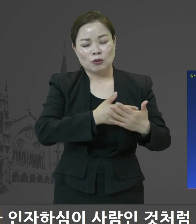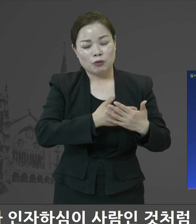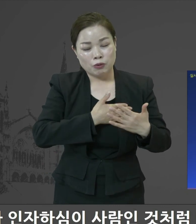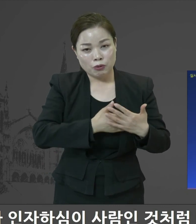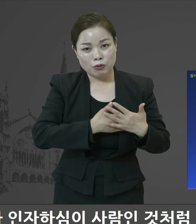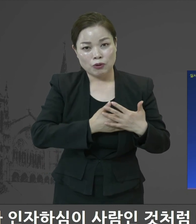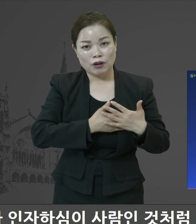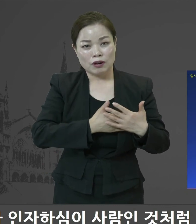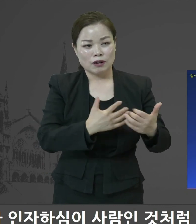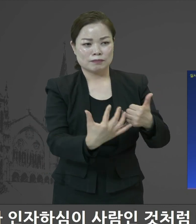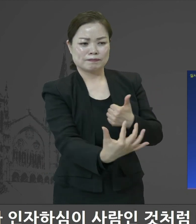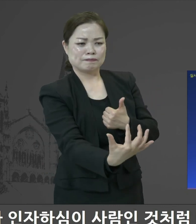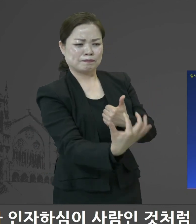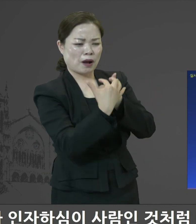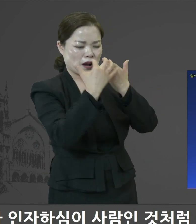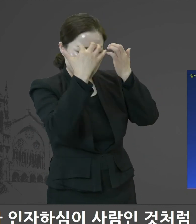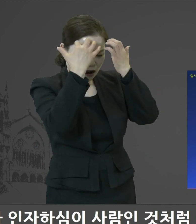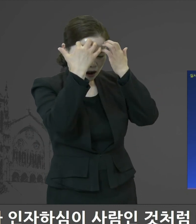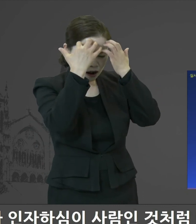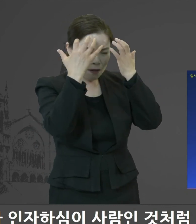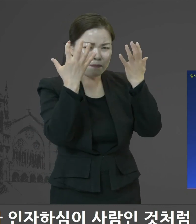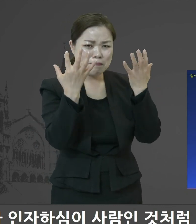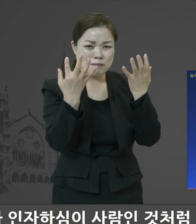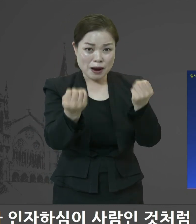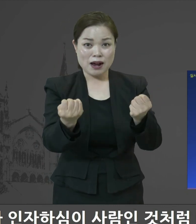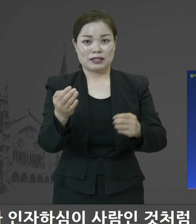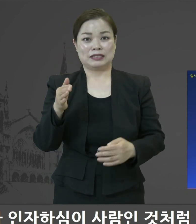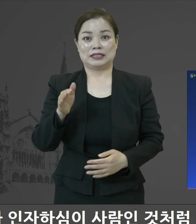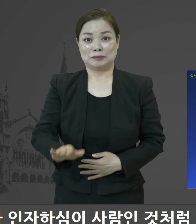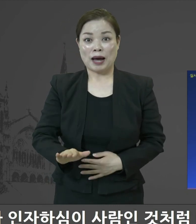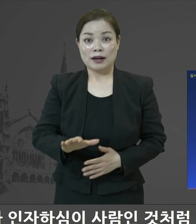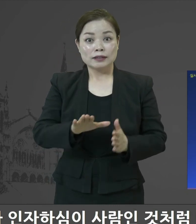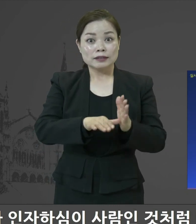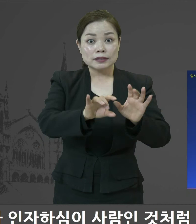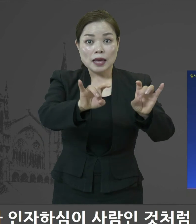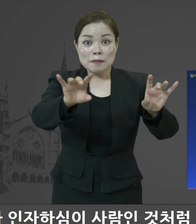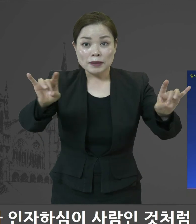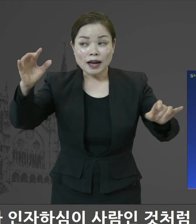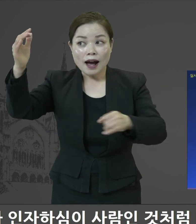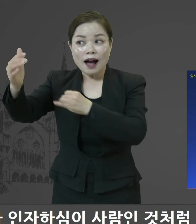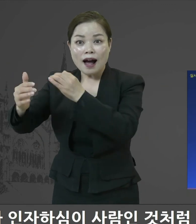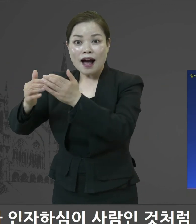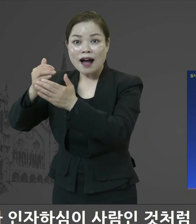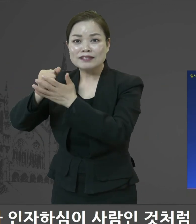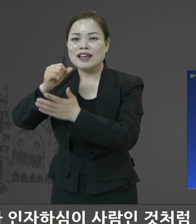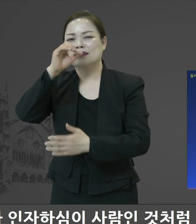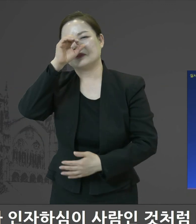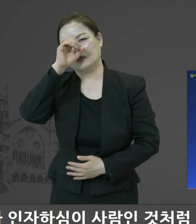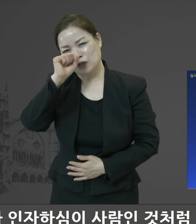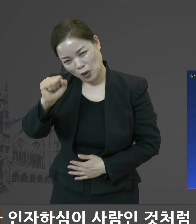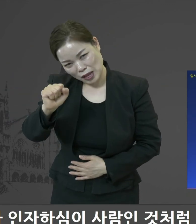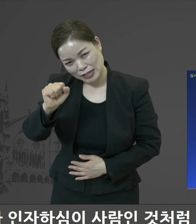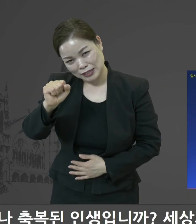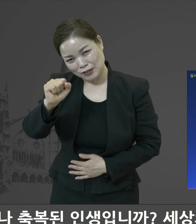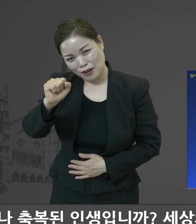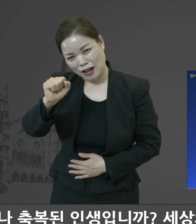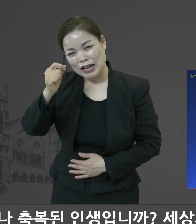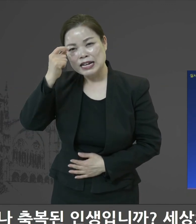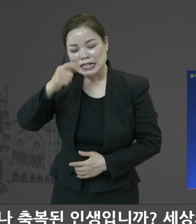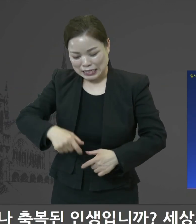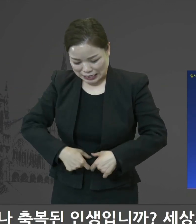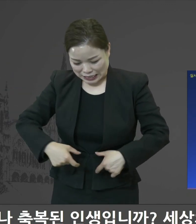불완전해서 공경과 고난이 불쑥불쑥 찾아오지만 그때마다 하나님의 선하심과